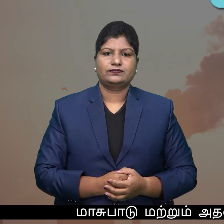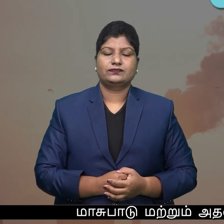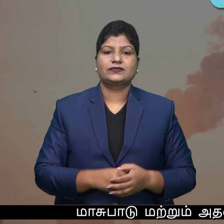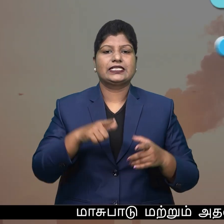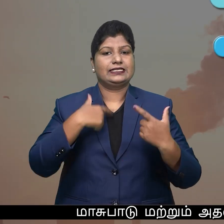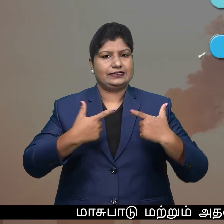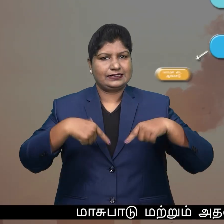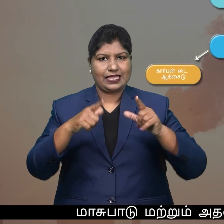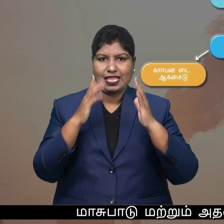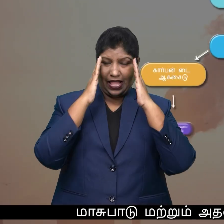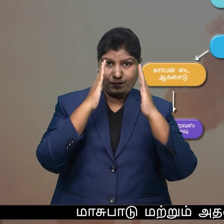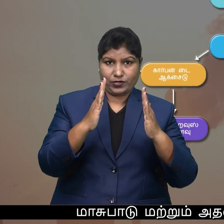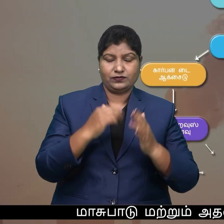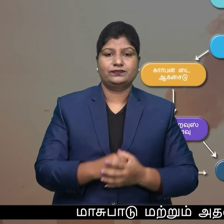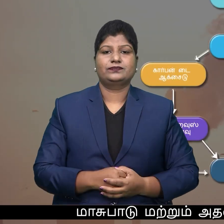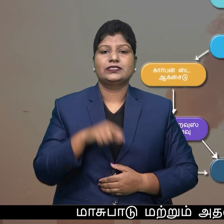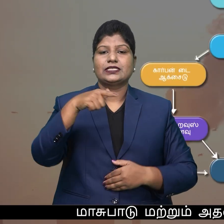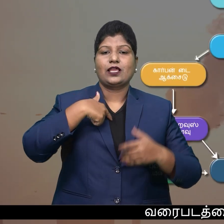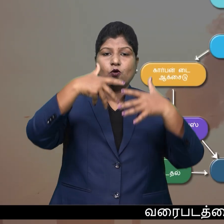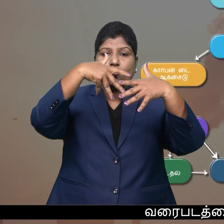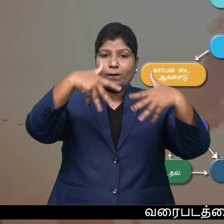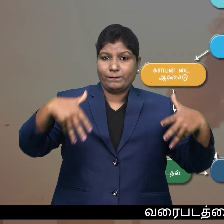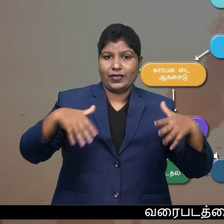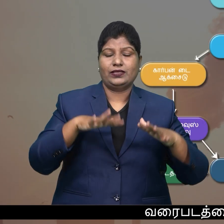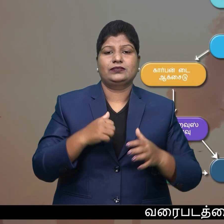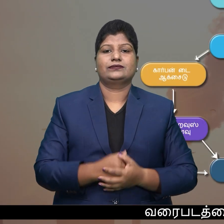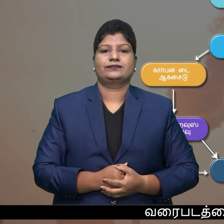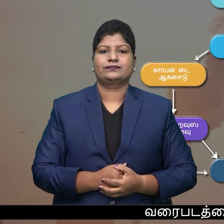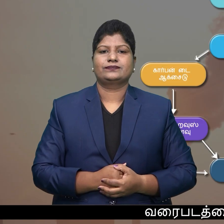மாசுபாடு மற்றும் அதன் விளைவு பற்றிய கருத்து வரைபடத்தை கவனிப்போம்.